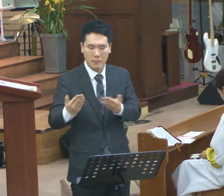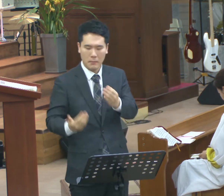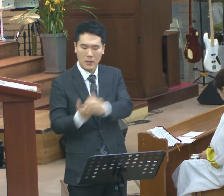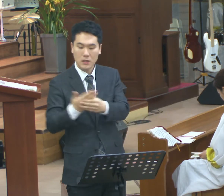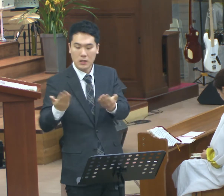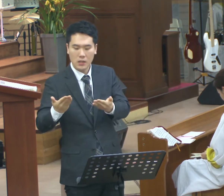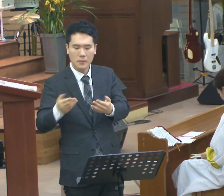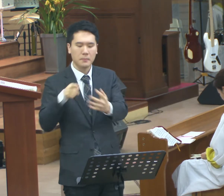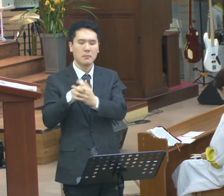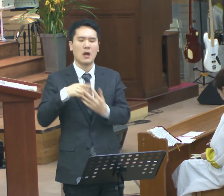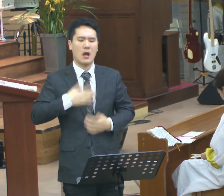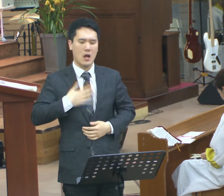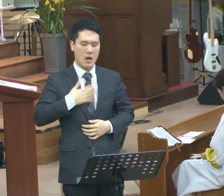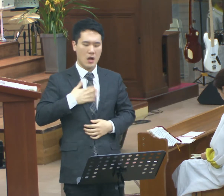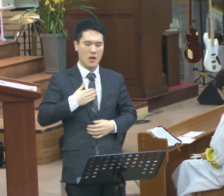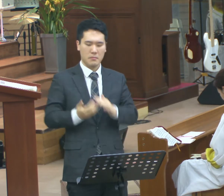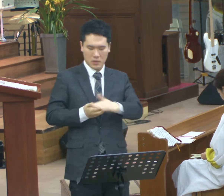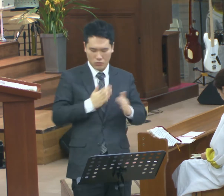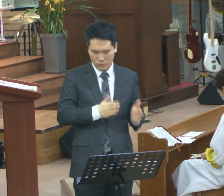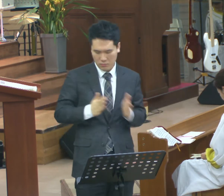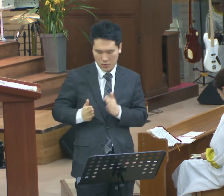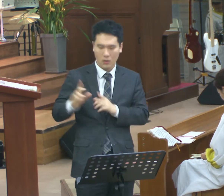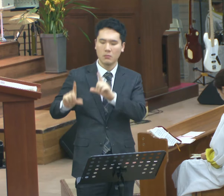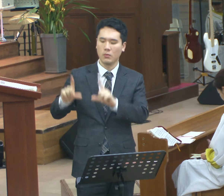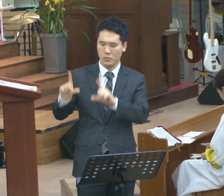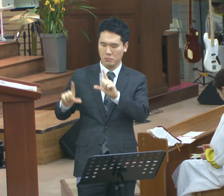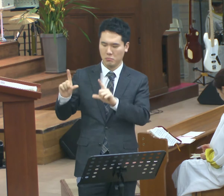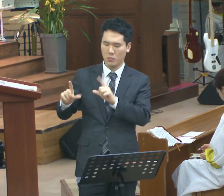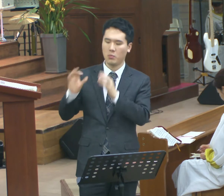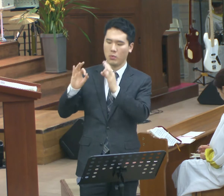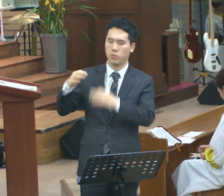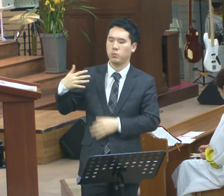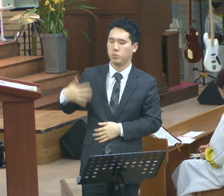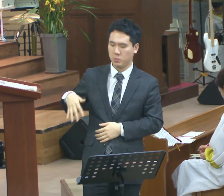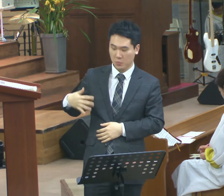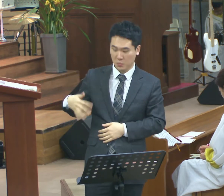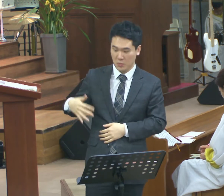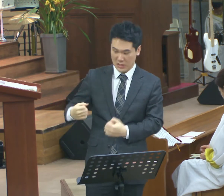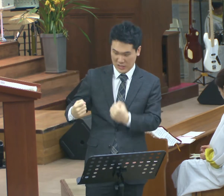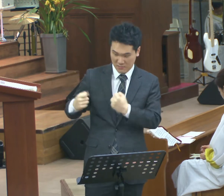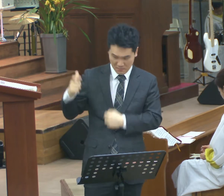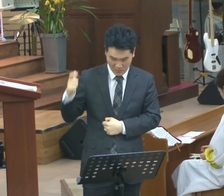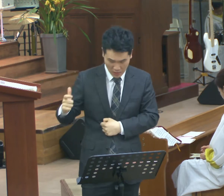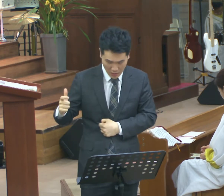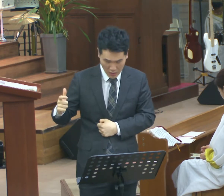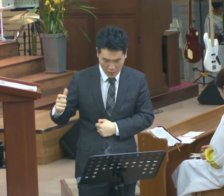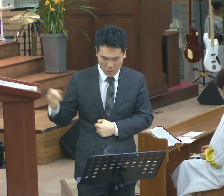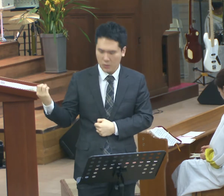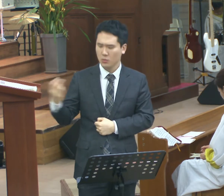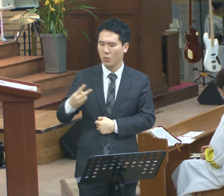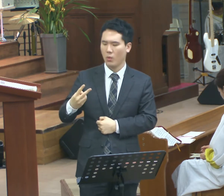대처하고 이렇게 하심으로 그분은 파워만 있는 분이 아니고 그분이 굉장한